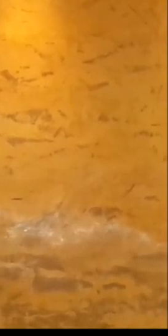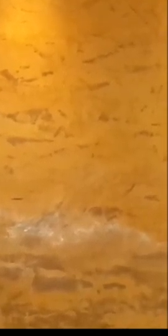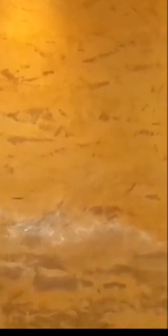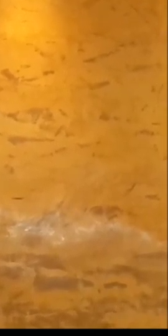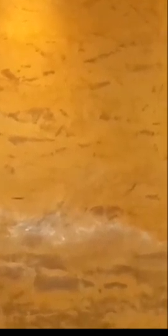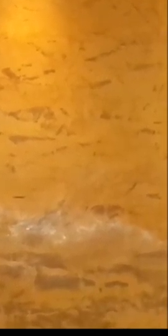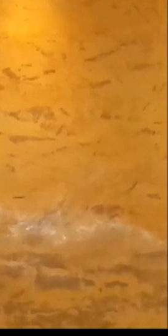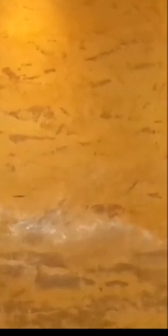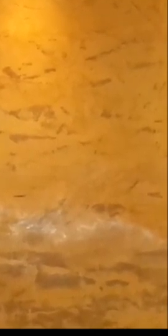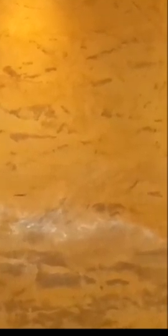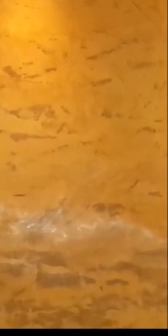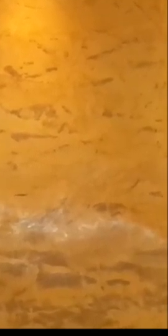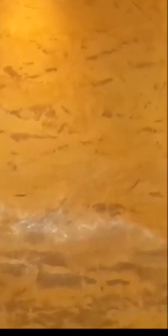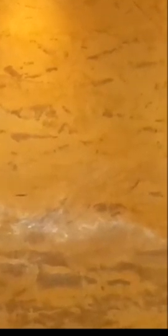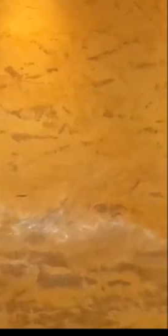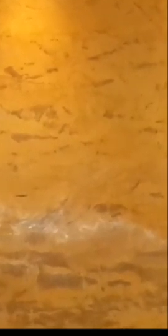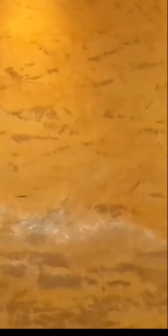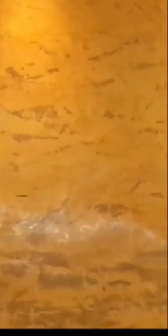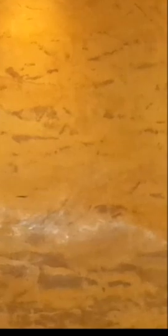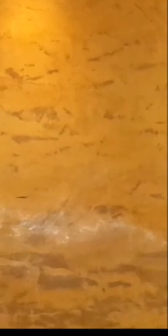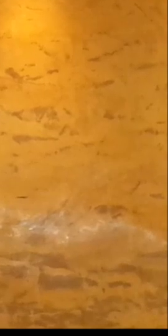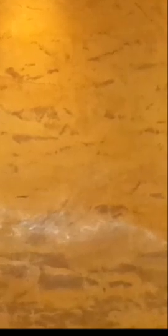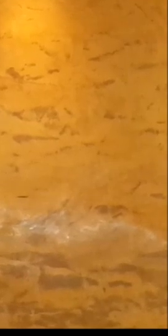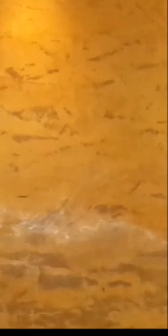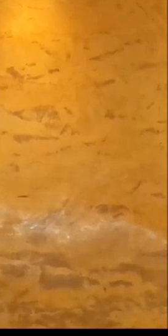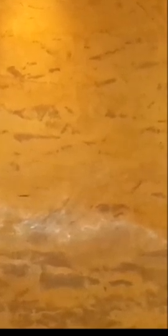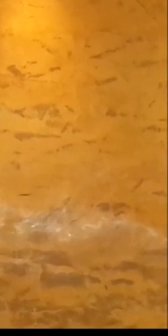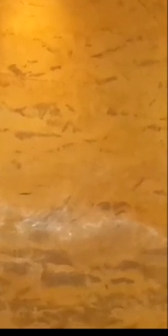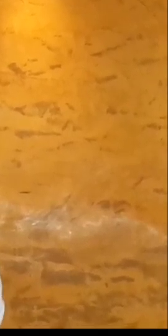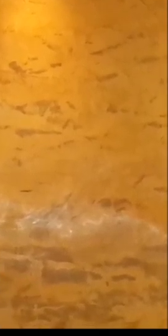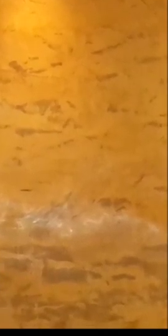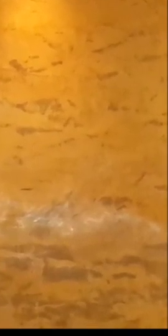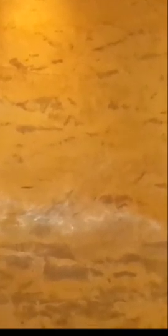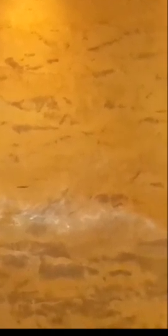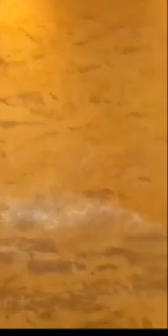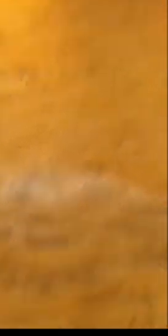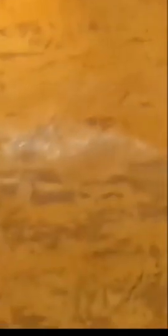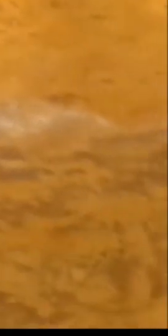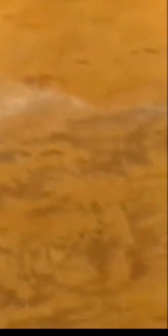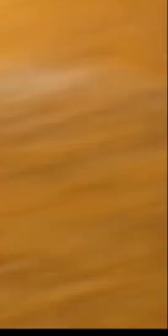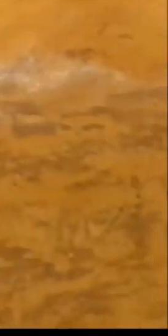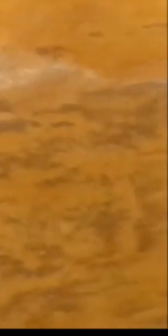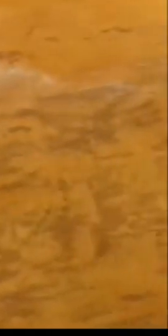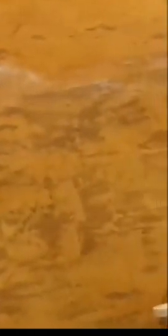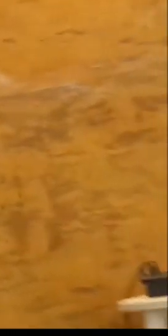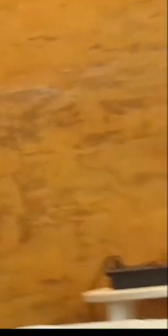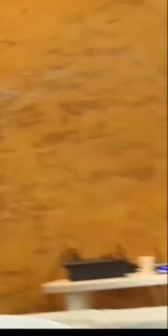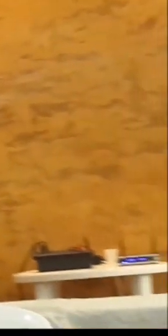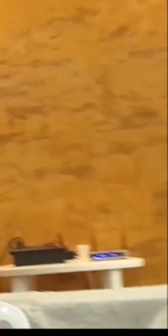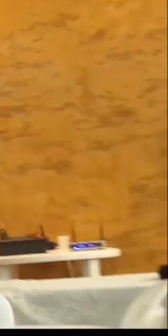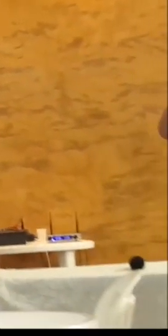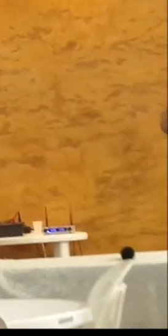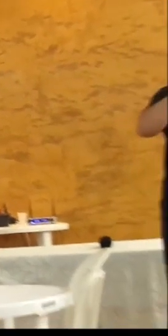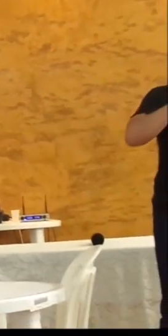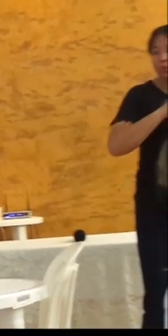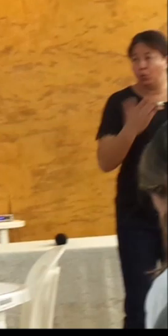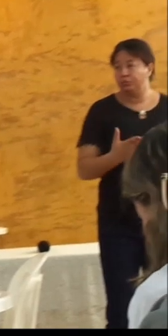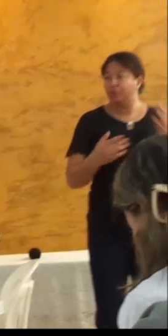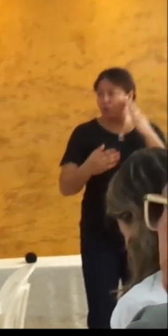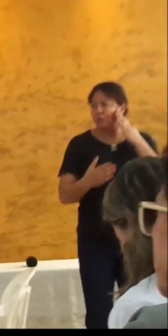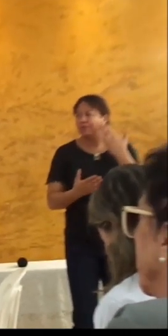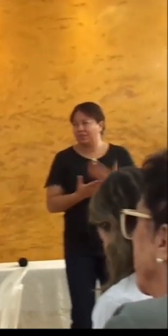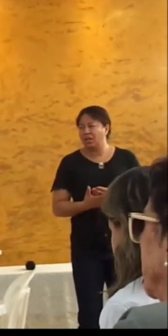A Bíblia é muito sábia. E essa é a lição desse estudo que eu queria trazer para nós hoje, porque eu creio que